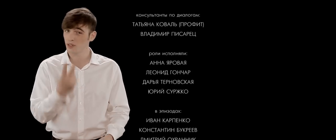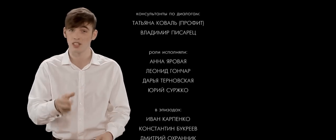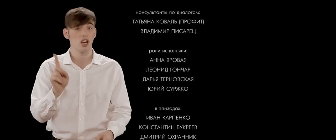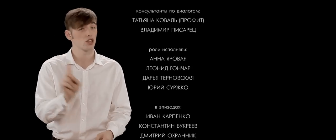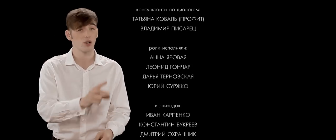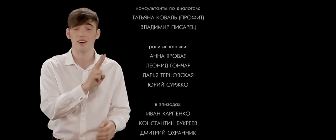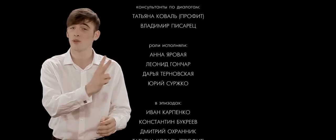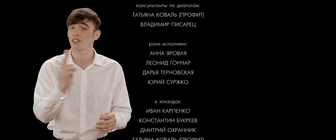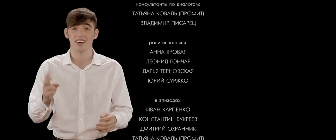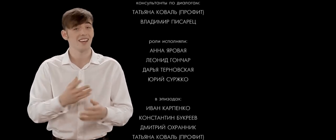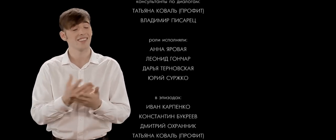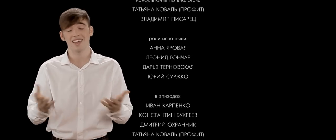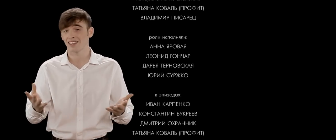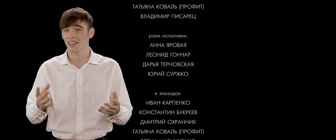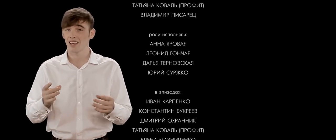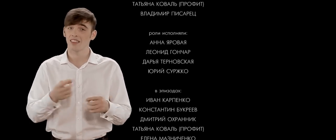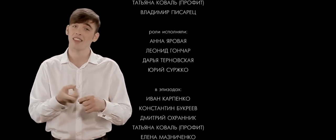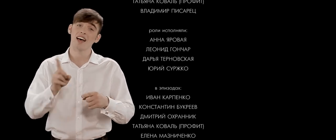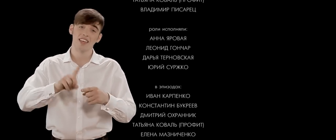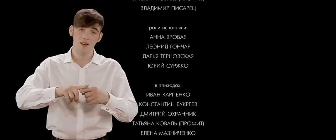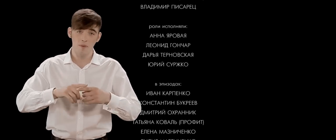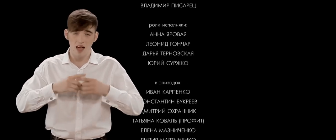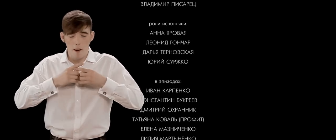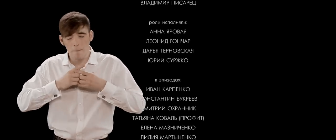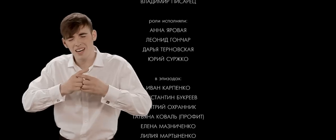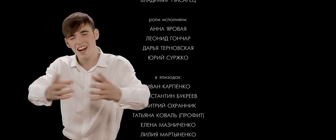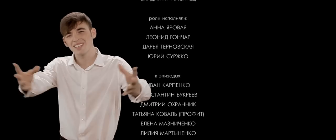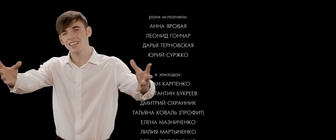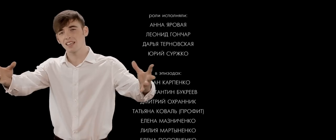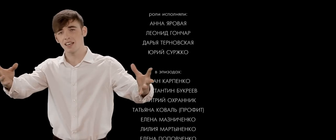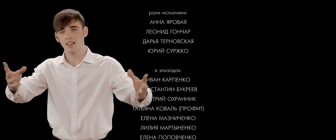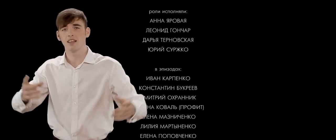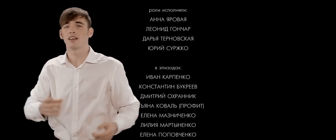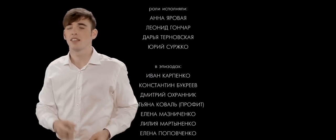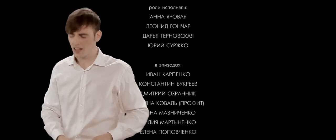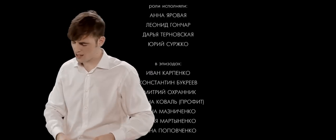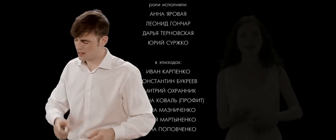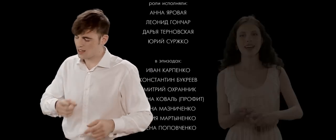когда заметишь, что кого-то не хватает в этом празднике в моем лице?